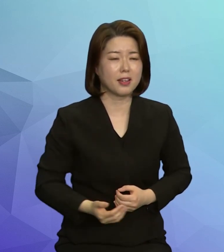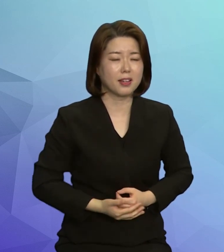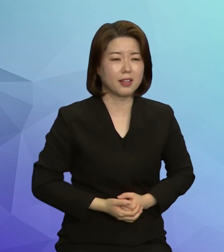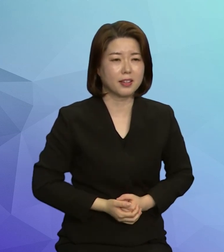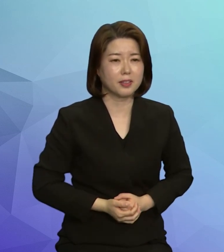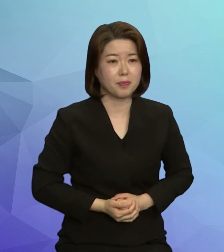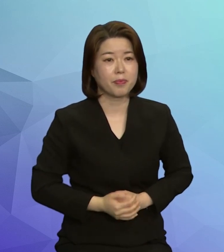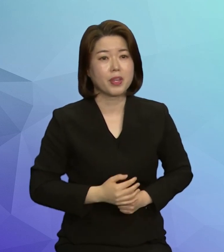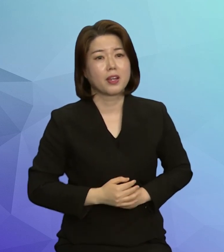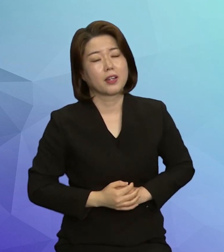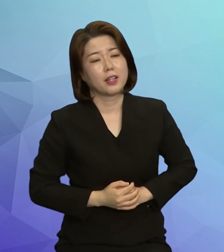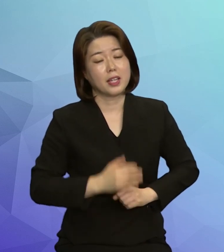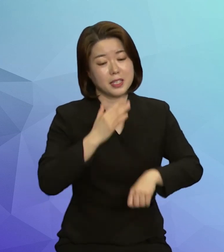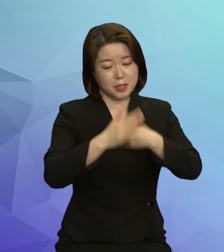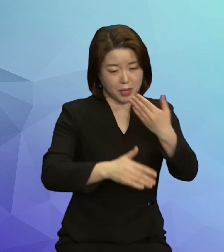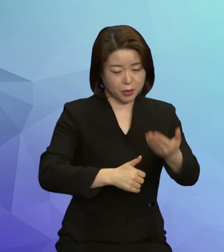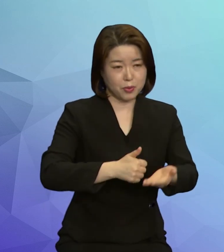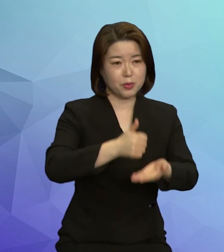되시리라.